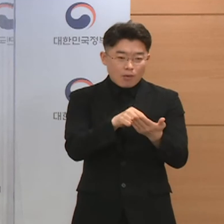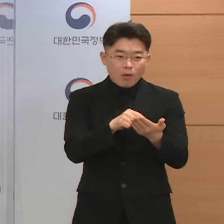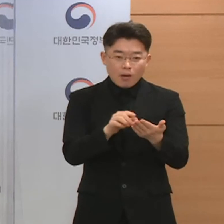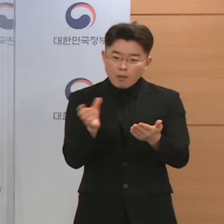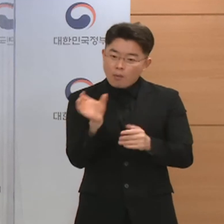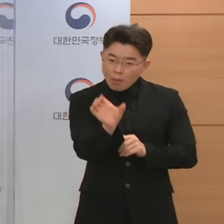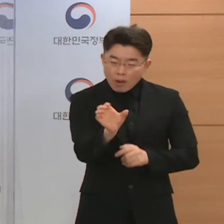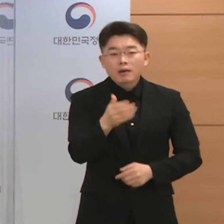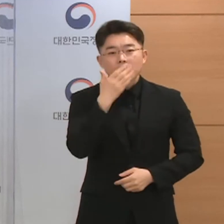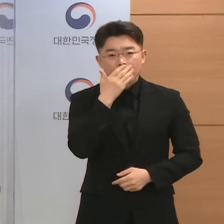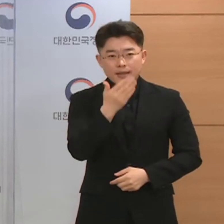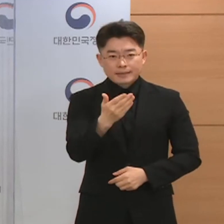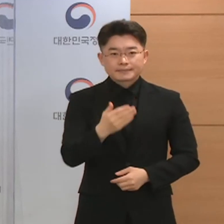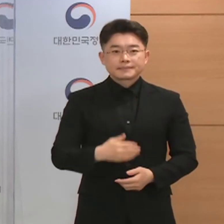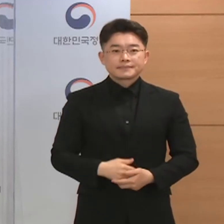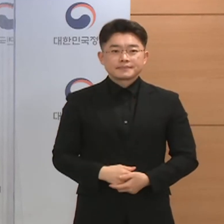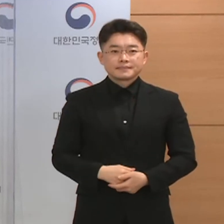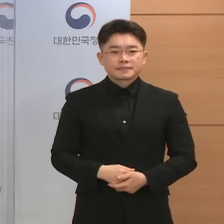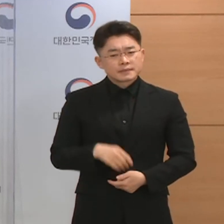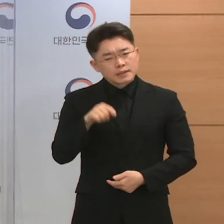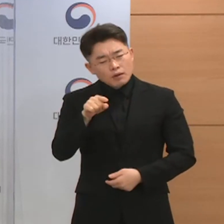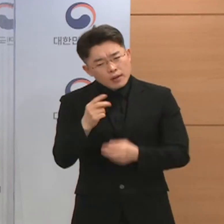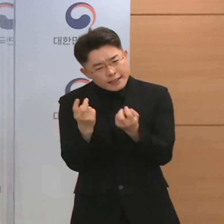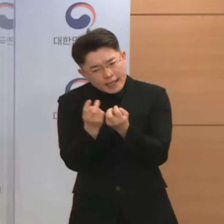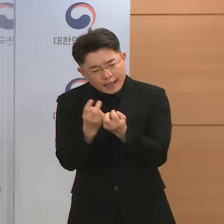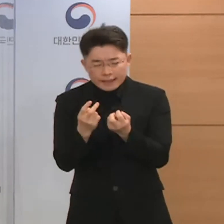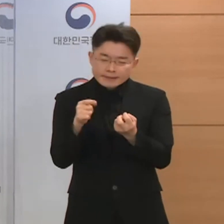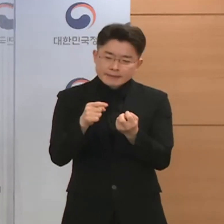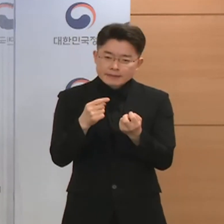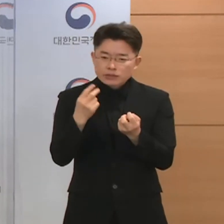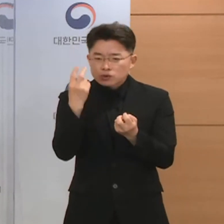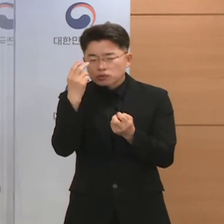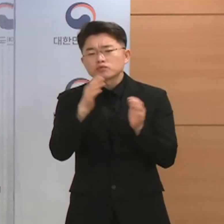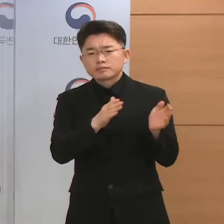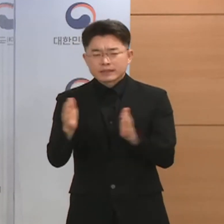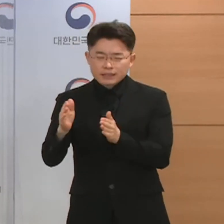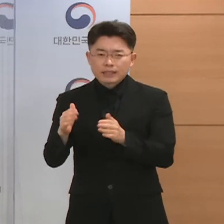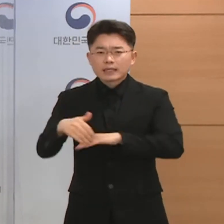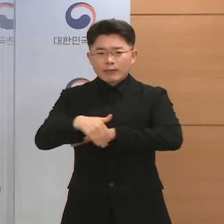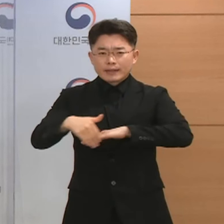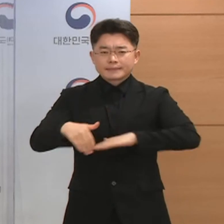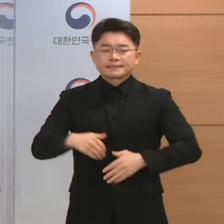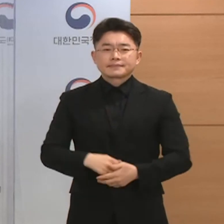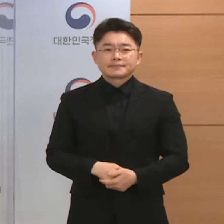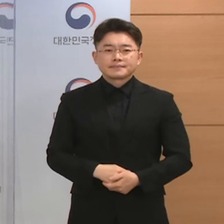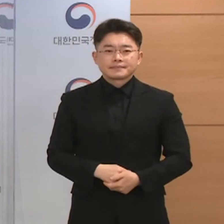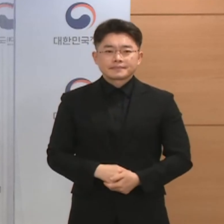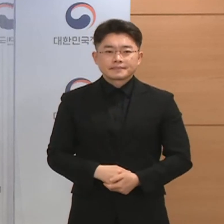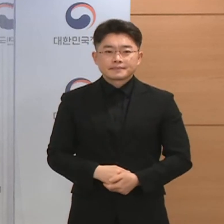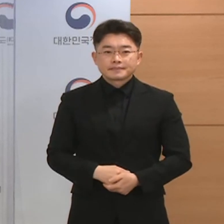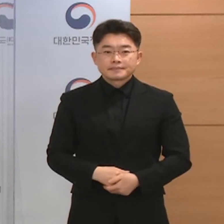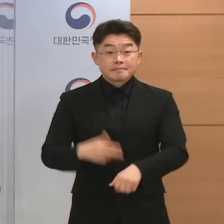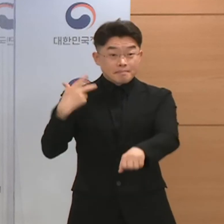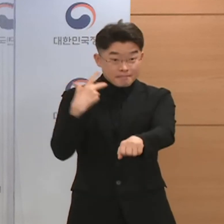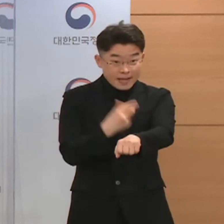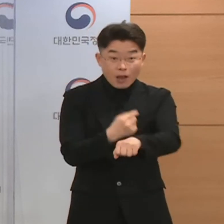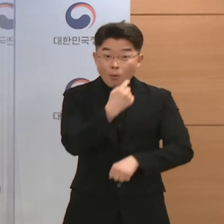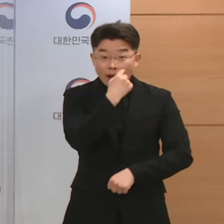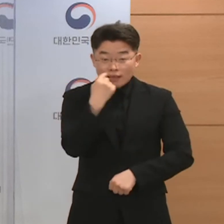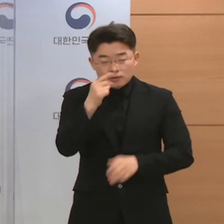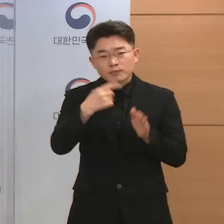같이 표기되는 방법들을 실무적으로 검토하는 등 좀 더 손쉽게 접종 완료 여부를 간편하게 인증하는